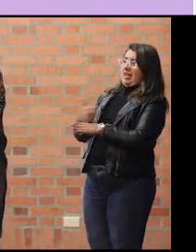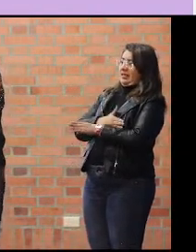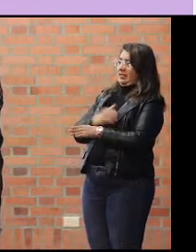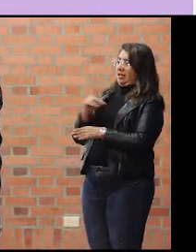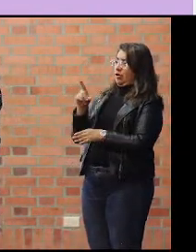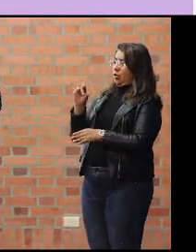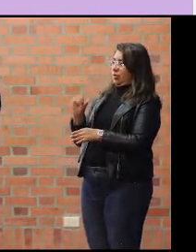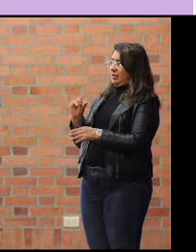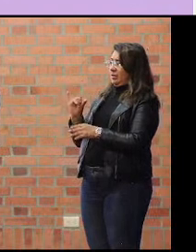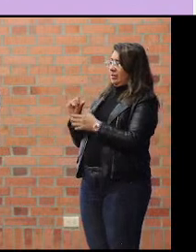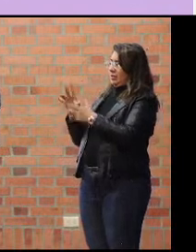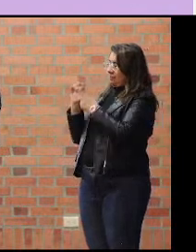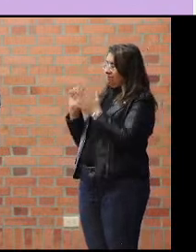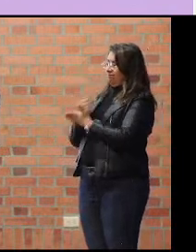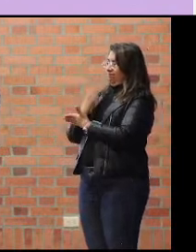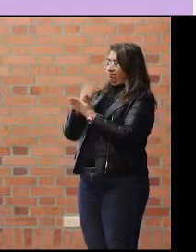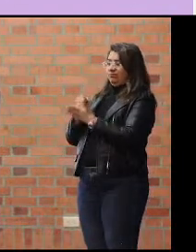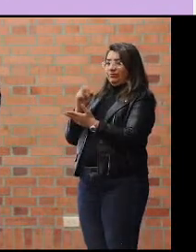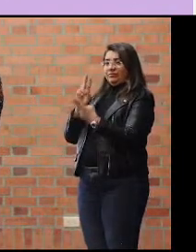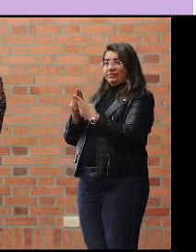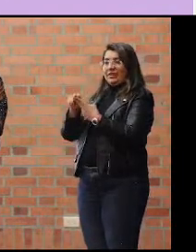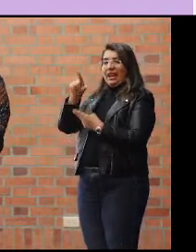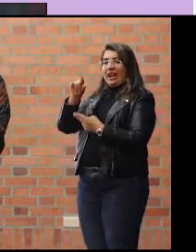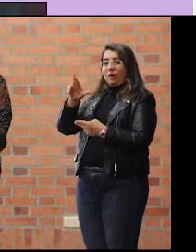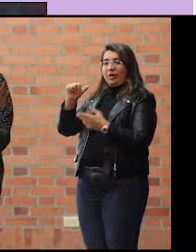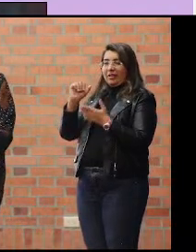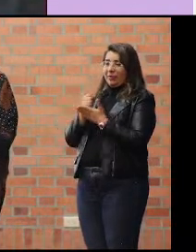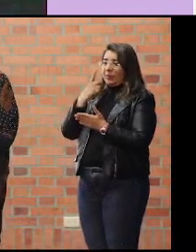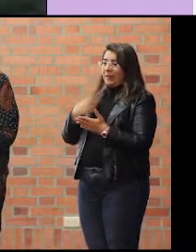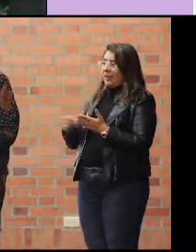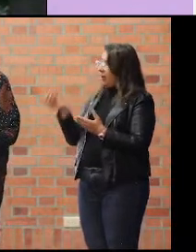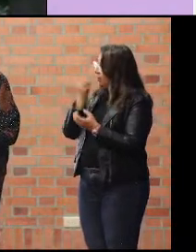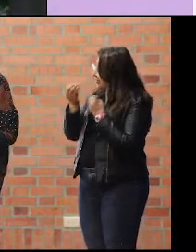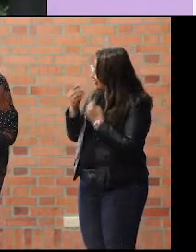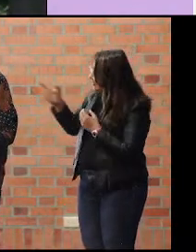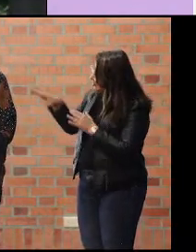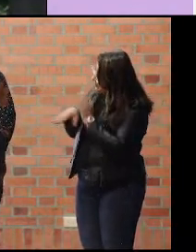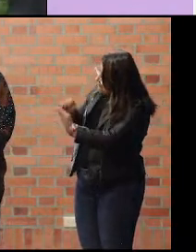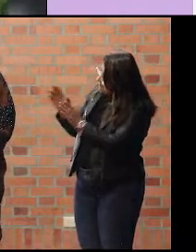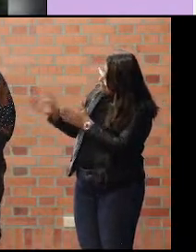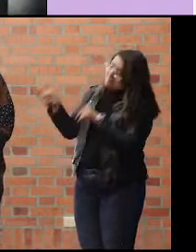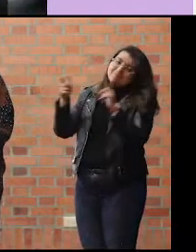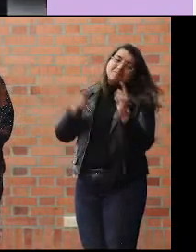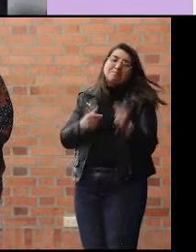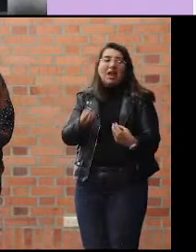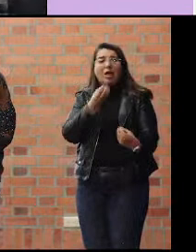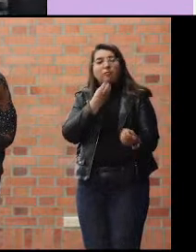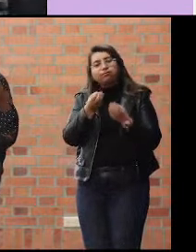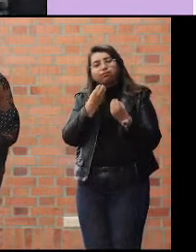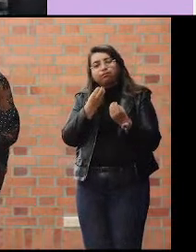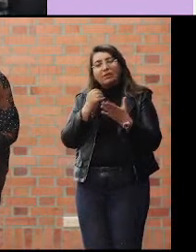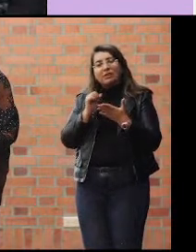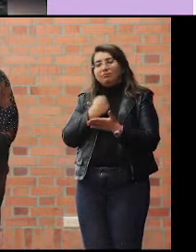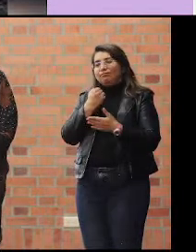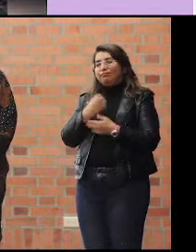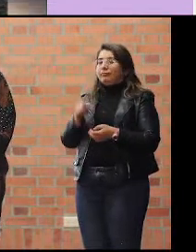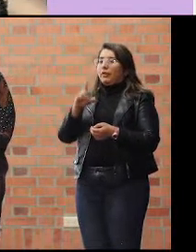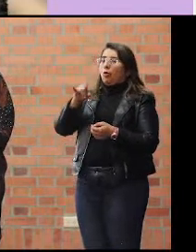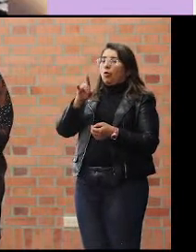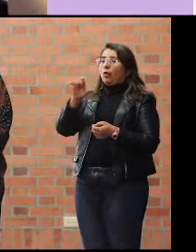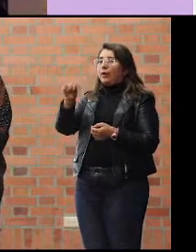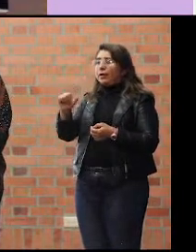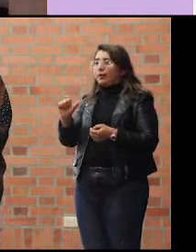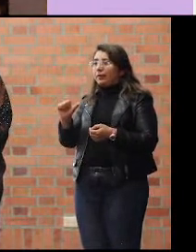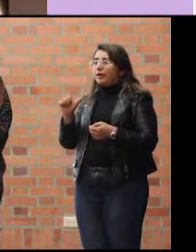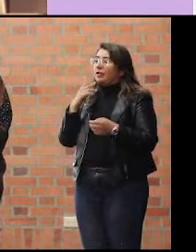a luz y le hubiera encantado saber que teníamos una coordinadora que tiene menos de 30 años en la mesa como Juliana que está aquí hoy